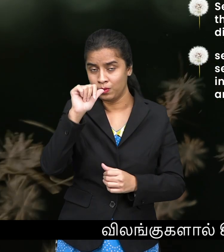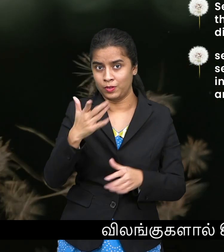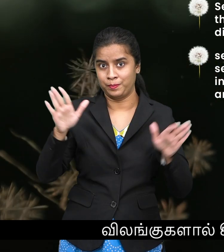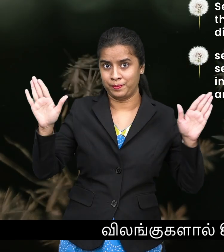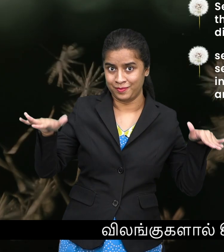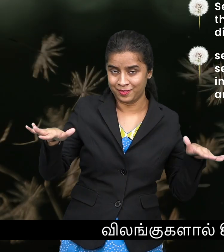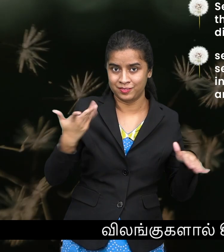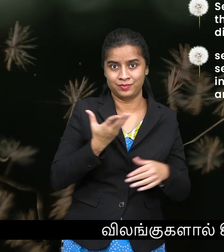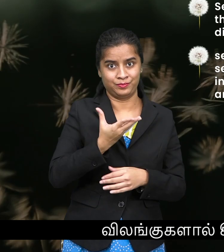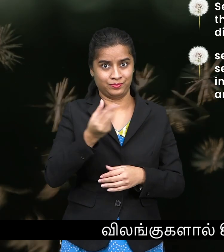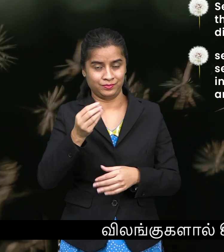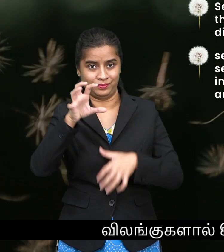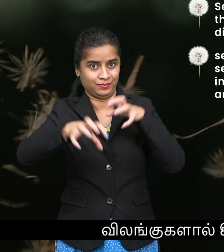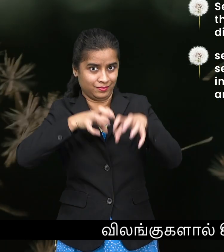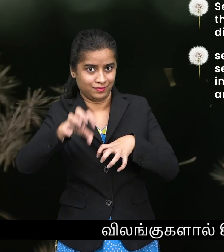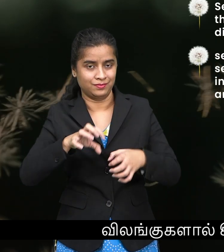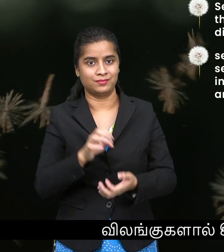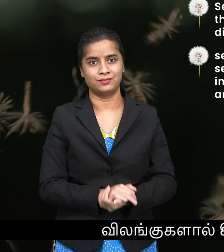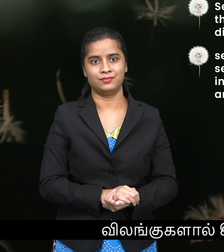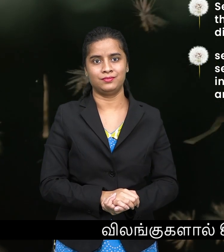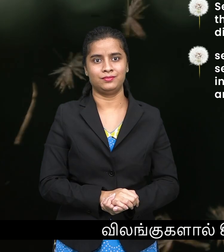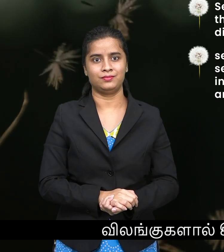விலங்குகளால் சிதறடிக்கப்படுகின்றன.